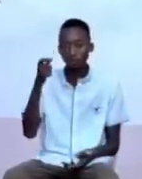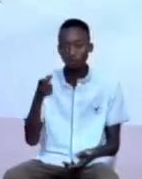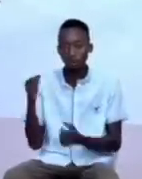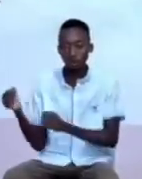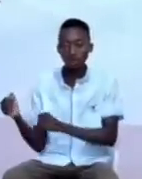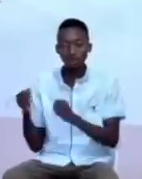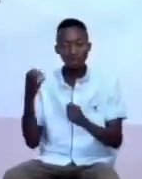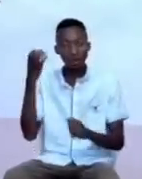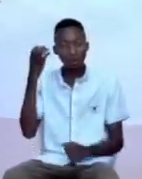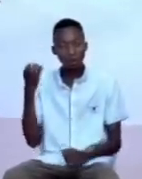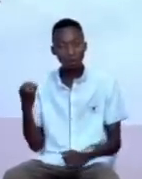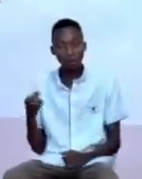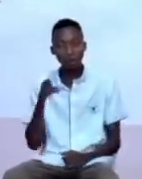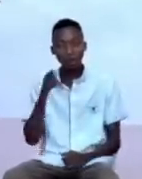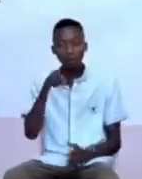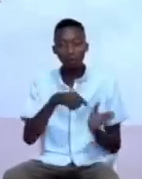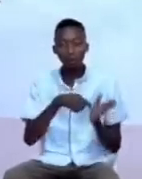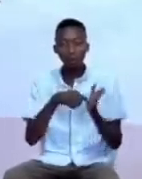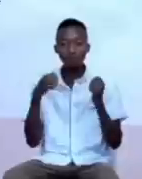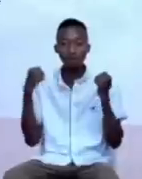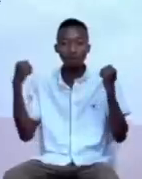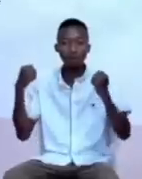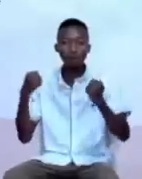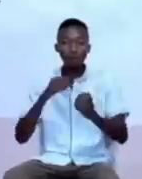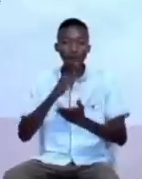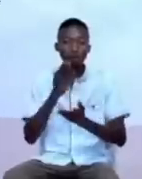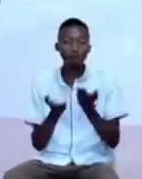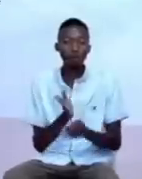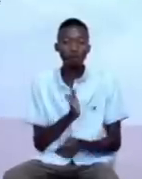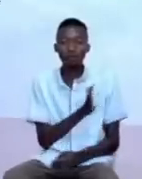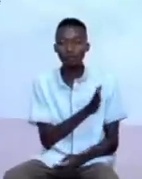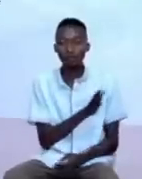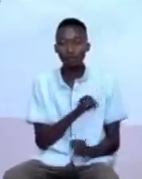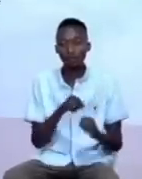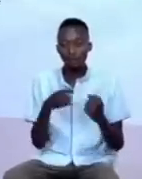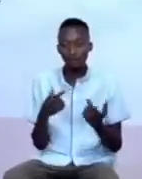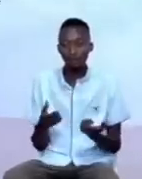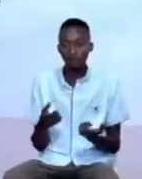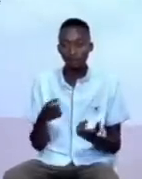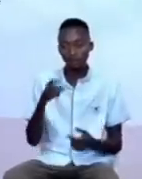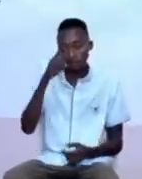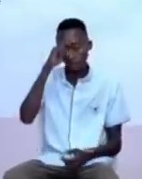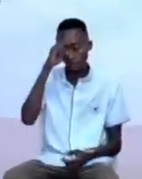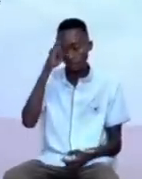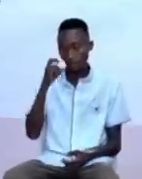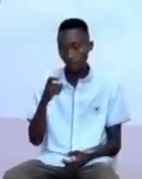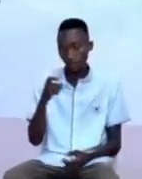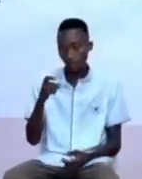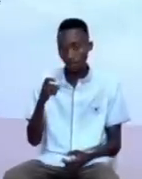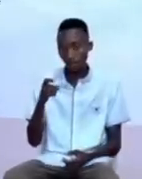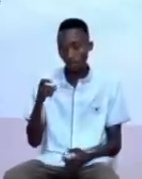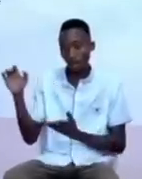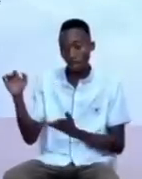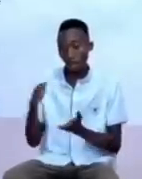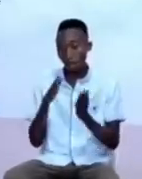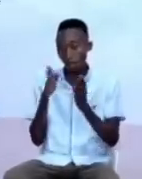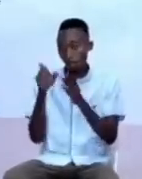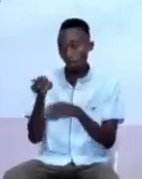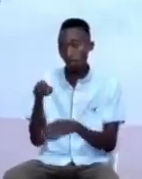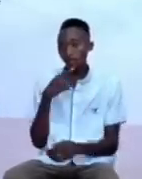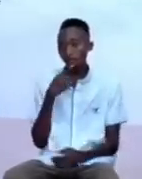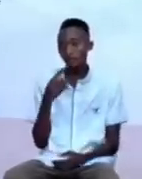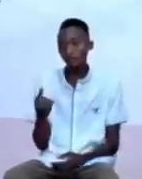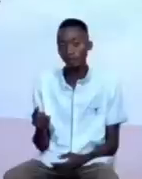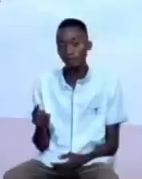akikutendea ubaya, muonyeshe wewe una nguvu kuliko yeye. Hekima ya dunia inasema, sikiliza, ya kimbingu samahani. Hekima